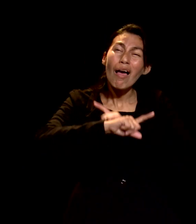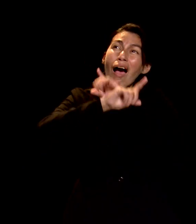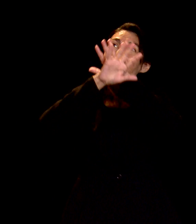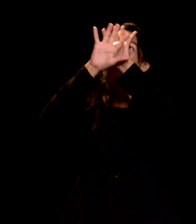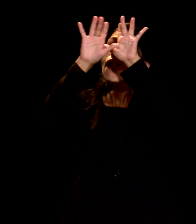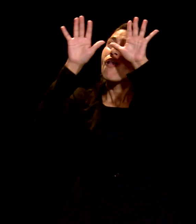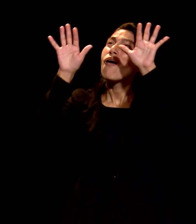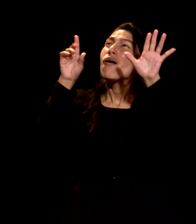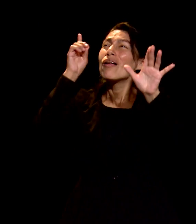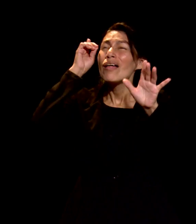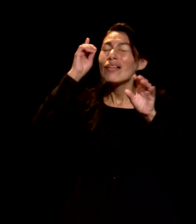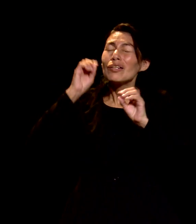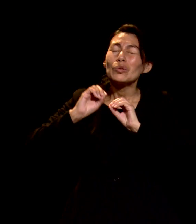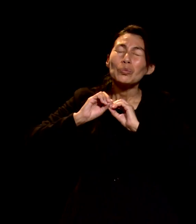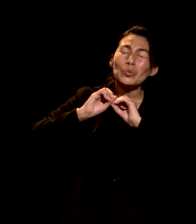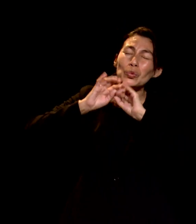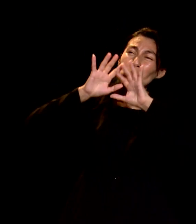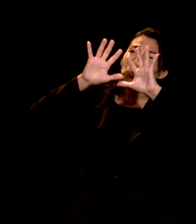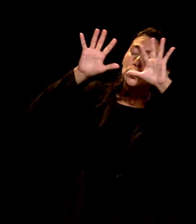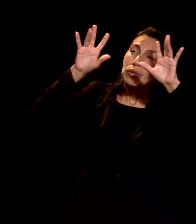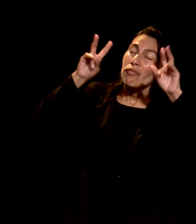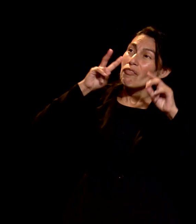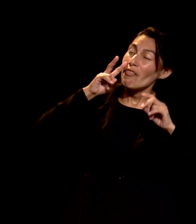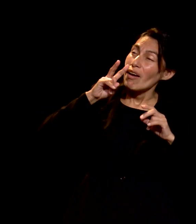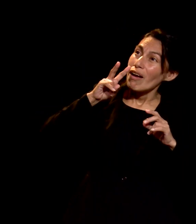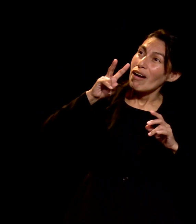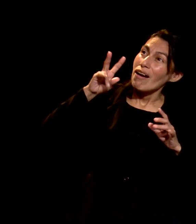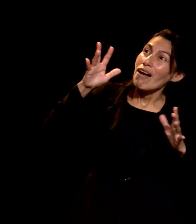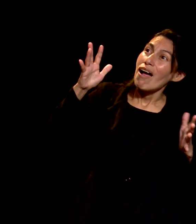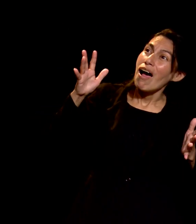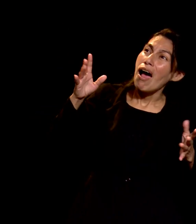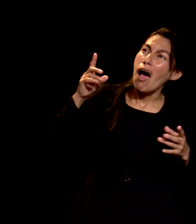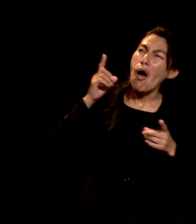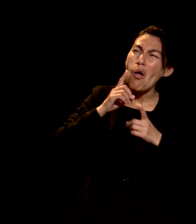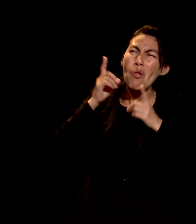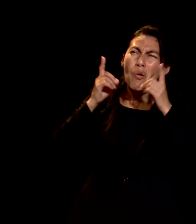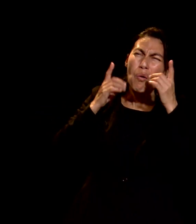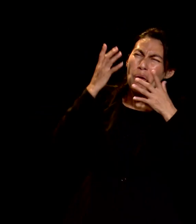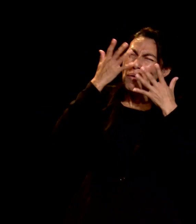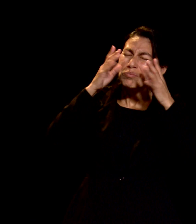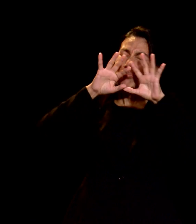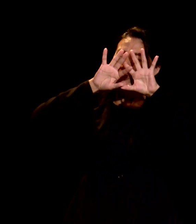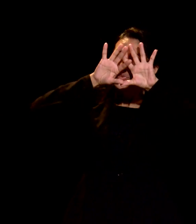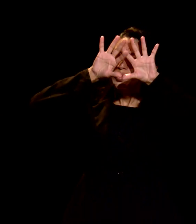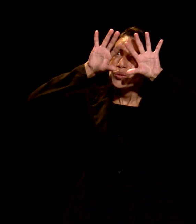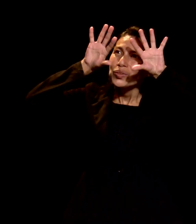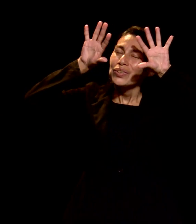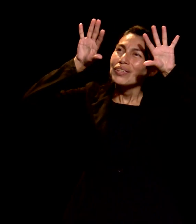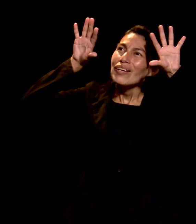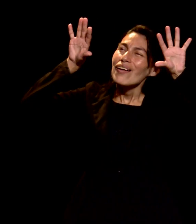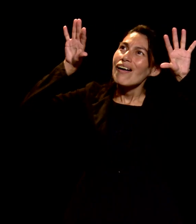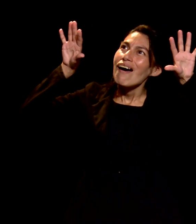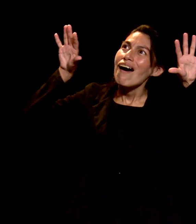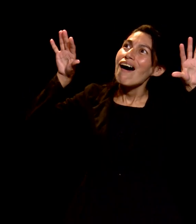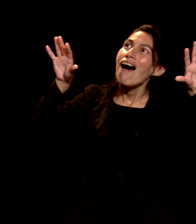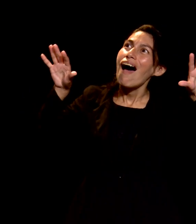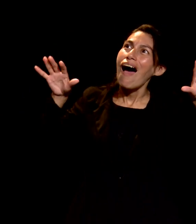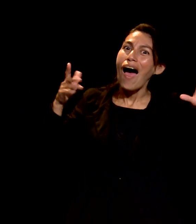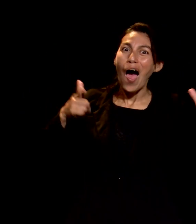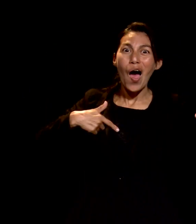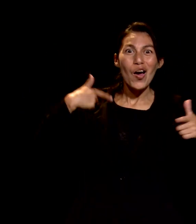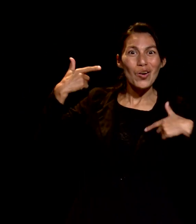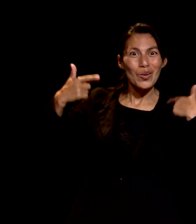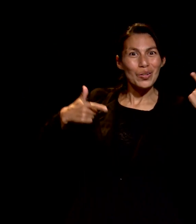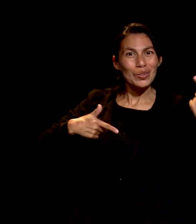De Dios Brillar Y desvanecerte Todas tus dudas Y tener Plenitud De gozo Y de